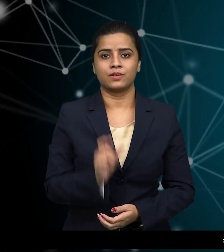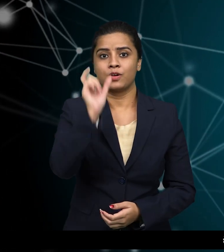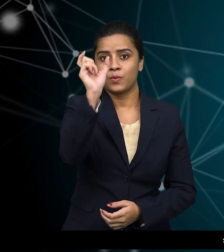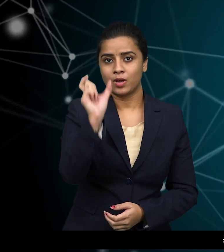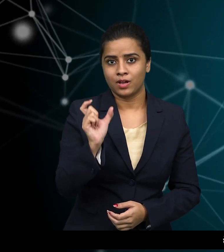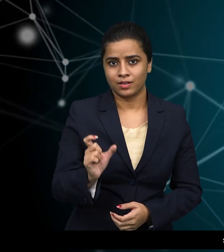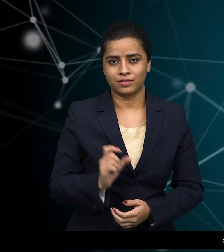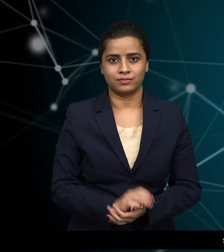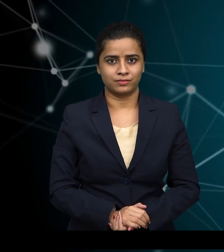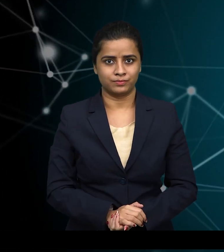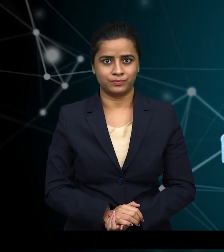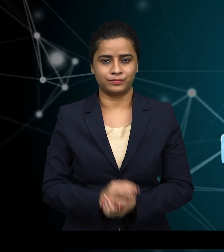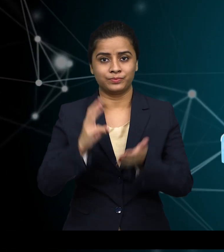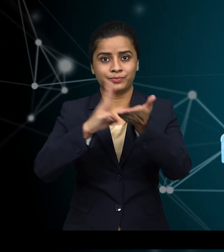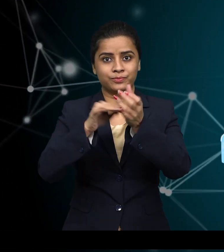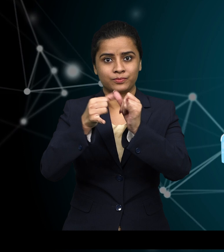ಕೀವರ್ಡ್ಗಳು, ಸಮೂಹ